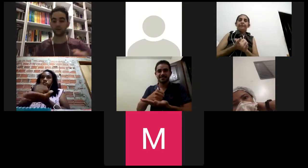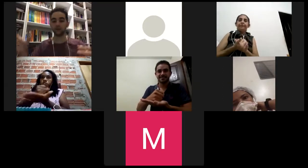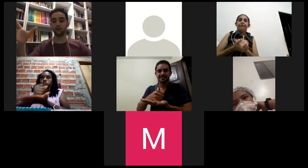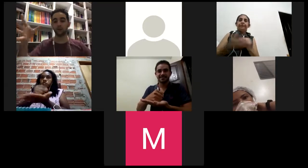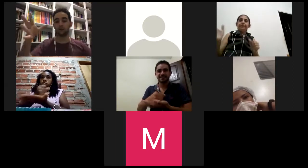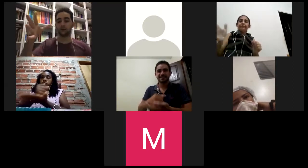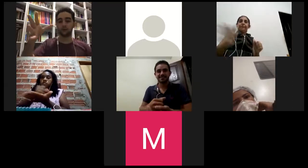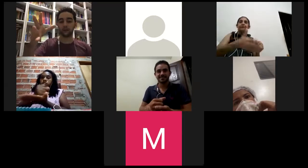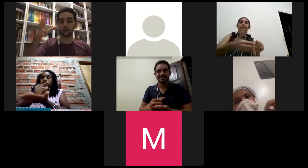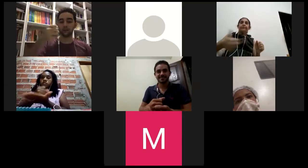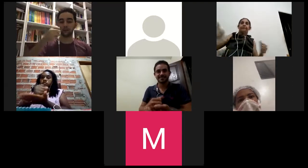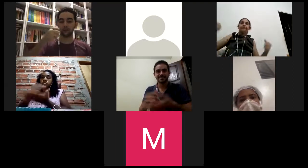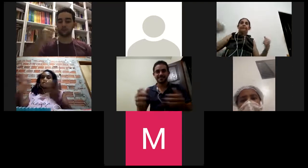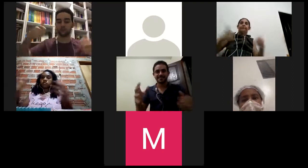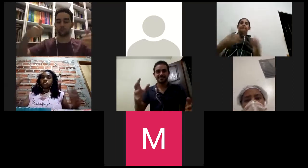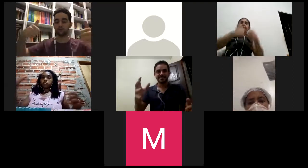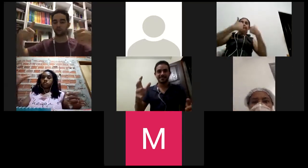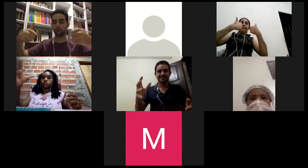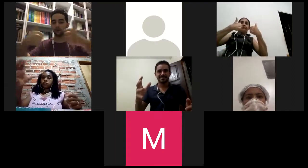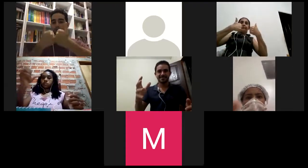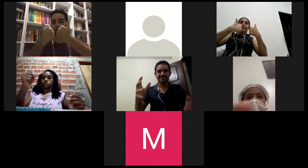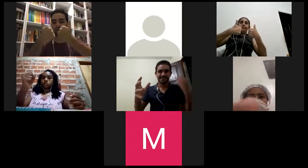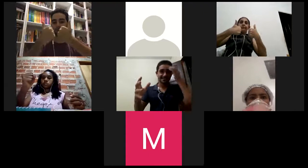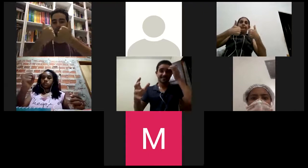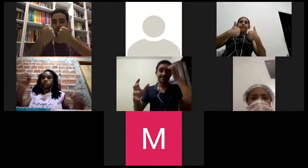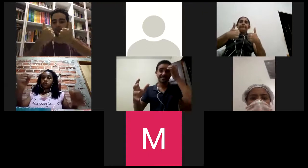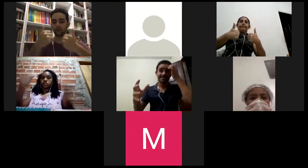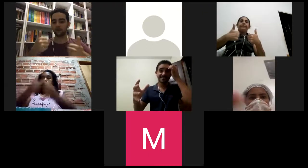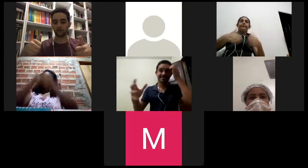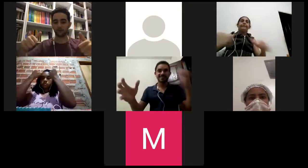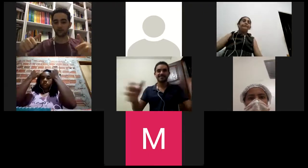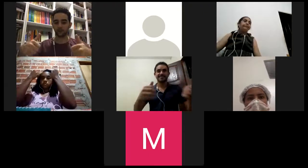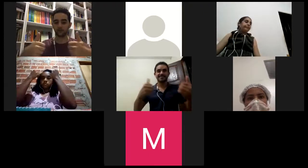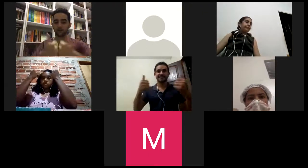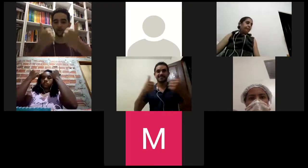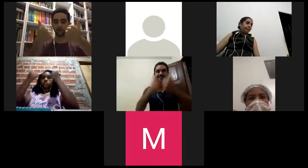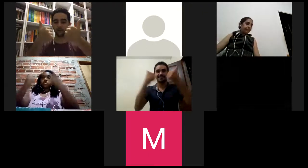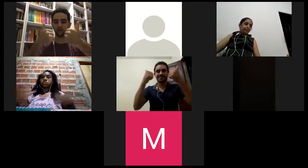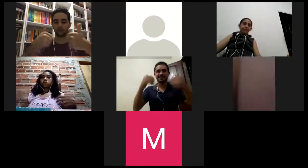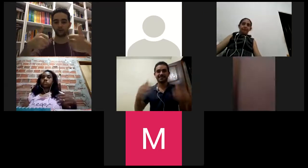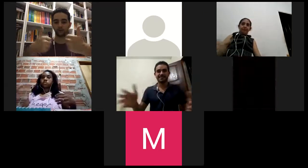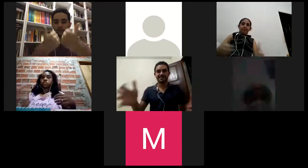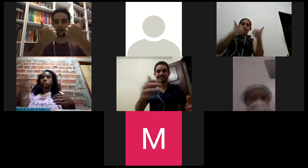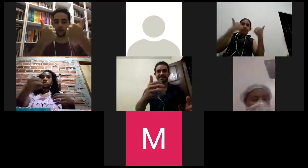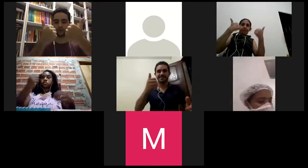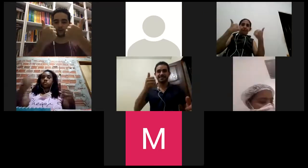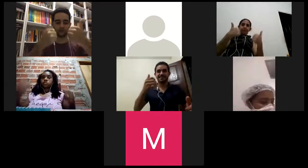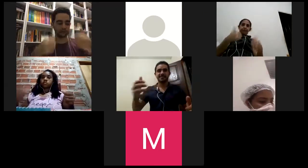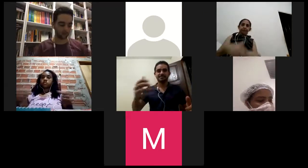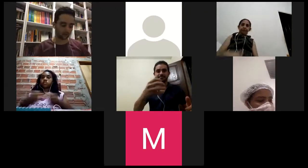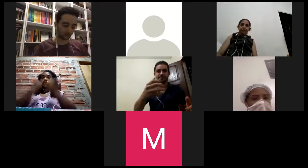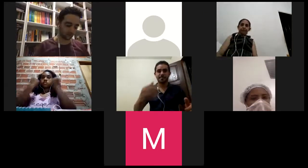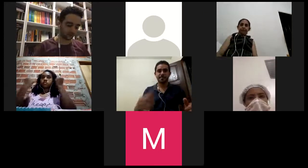Cerveja. Pega com a mão e faz o drink. No caso, faz bate